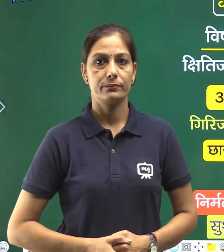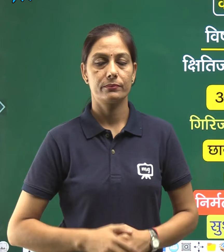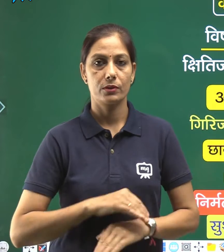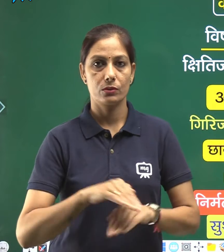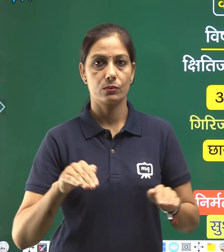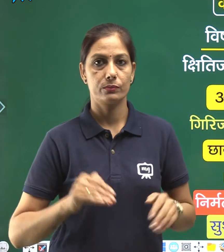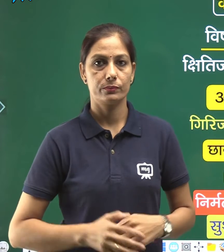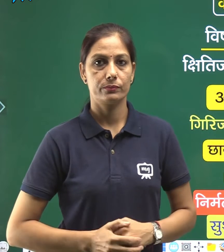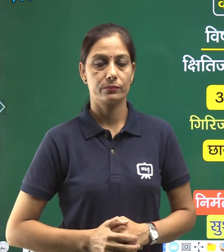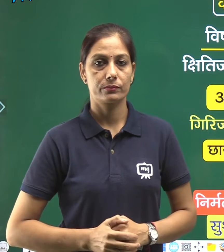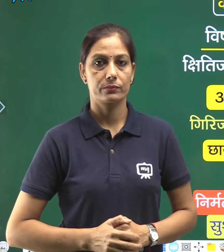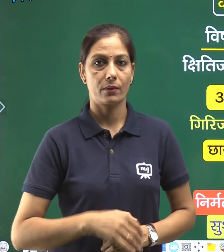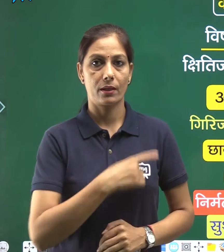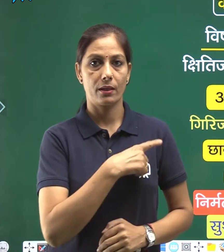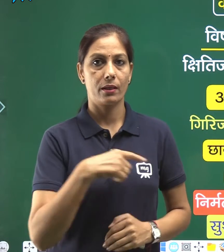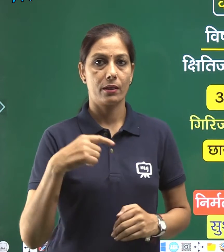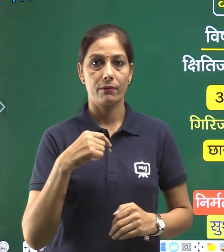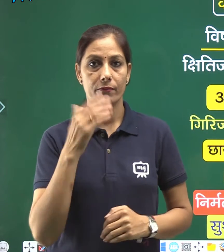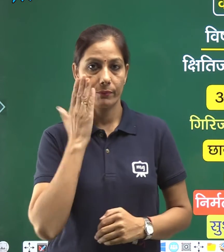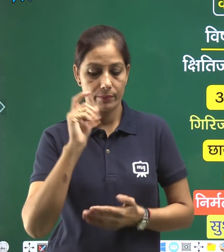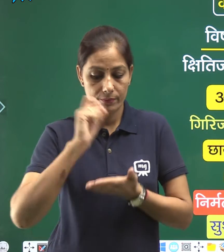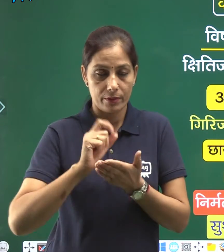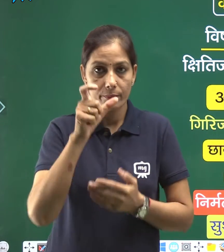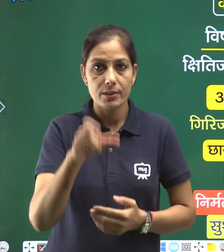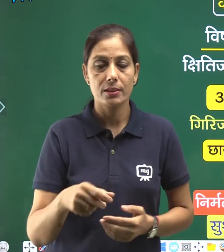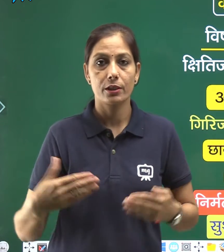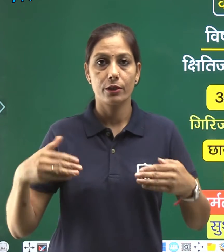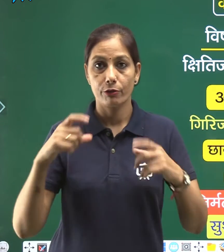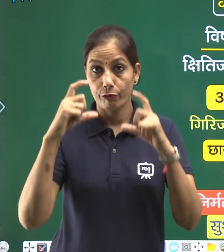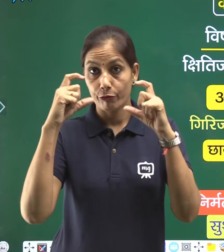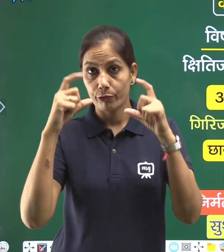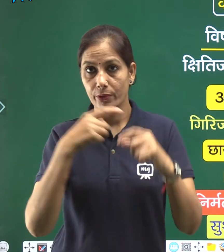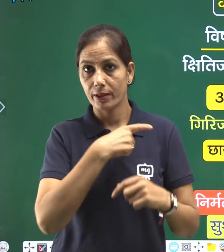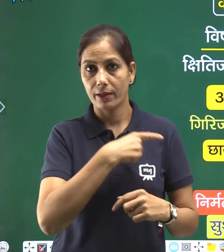बच्चों, ये कवि की फोटो है। ये है गिरिजा कुमार माथुर।